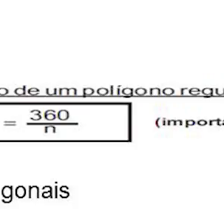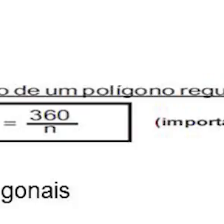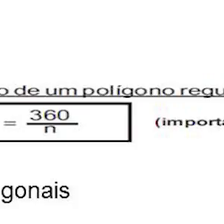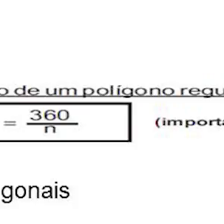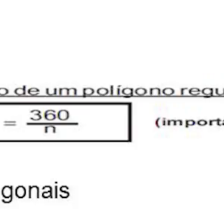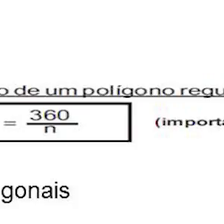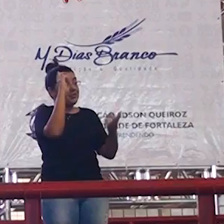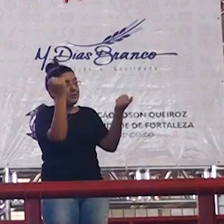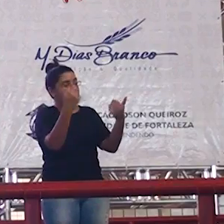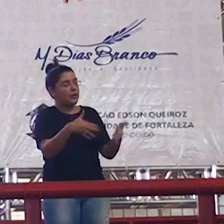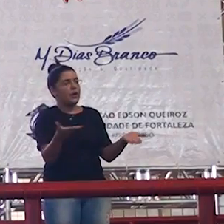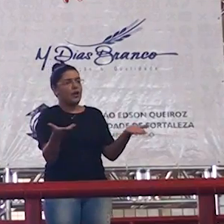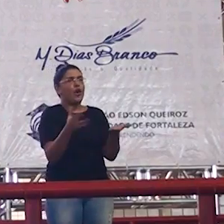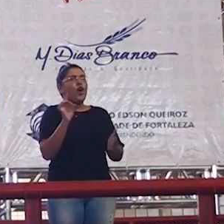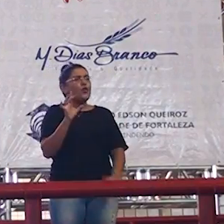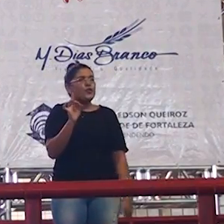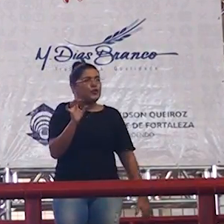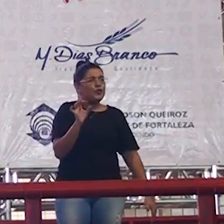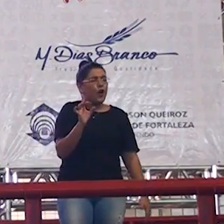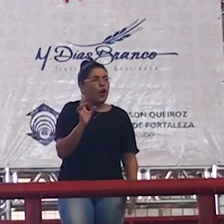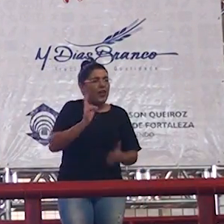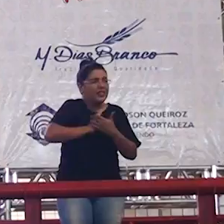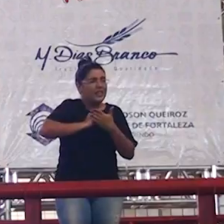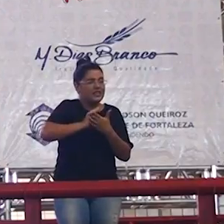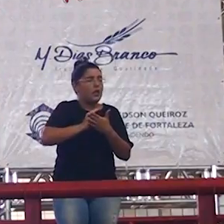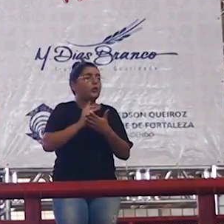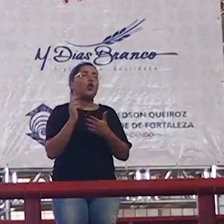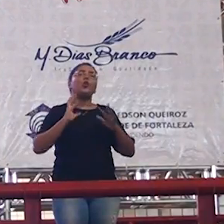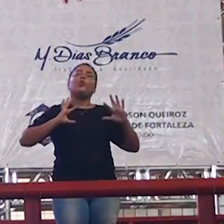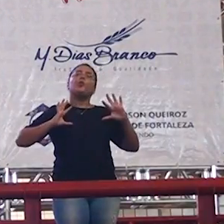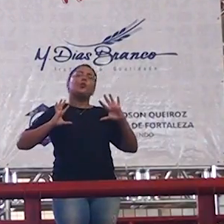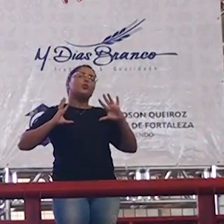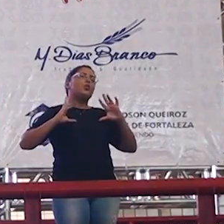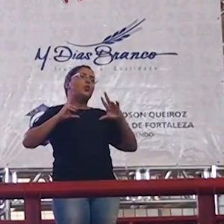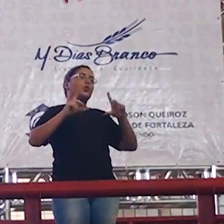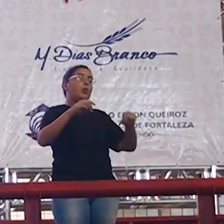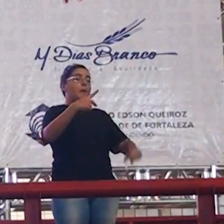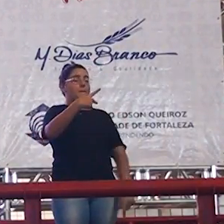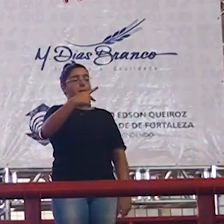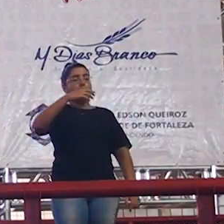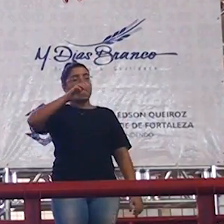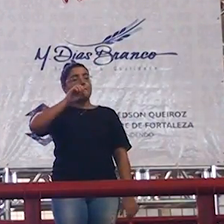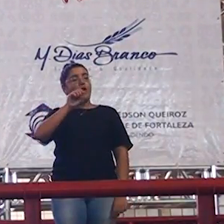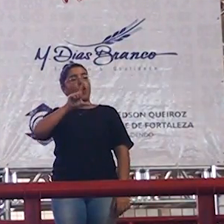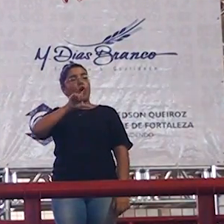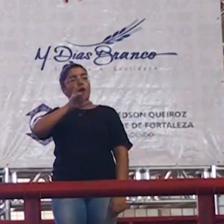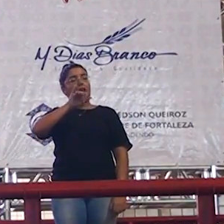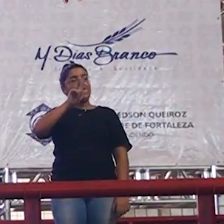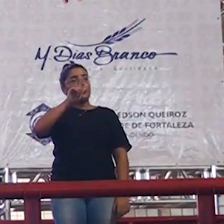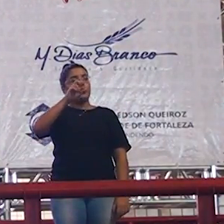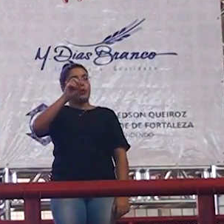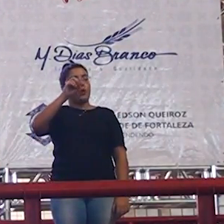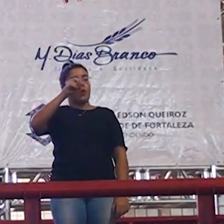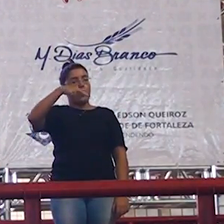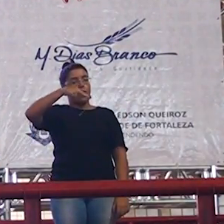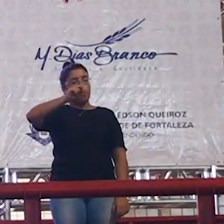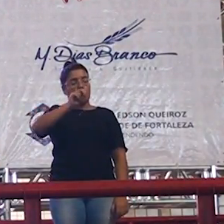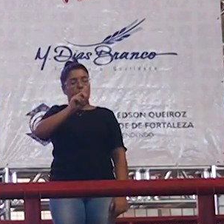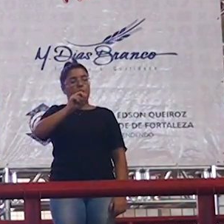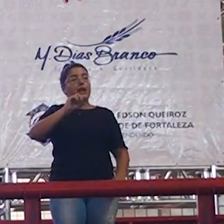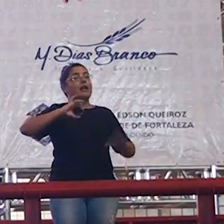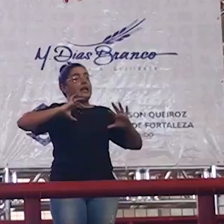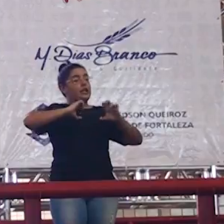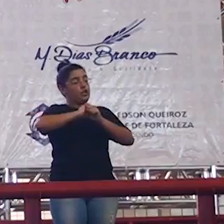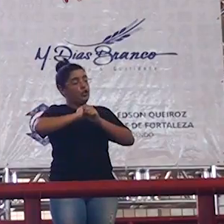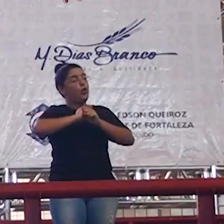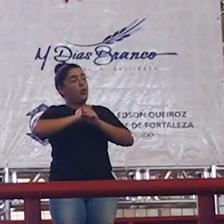Professor, é só de um polígono? Não, é de todos. Se você tem um polígono, a soma dos